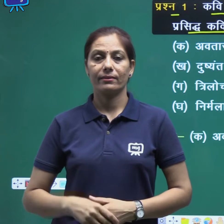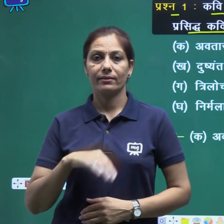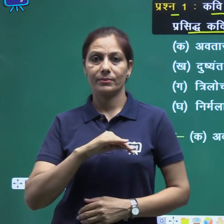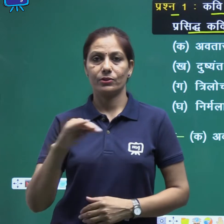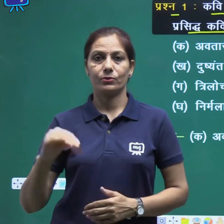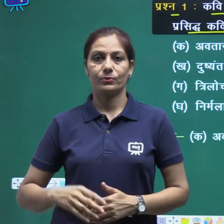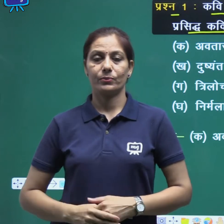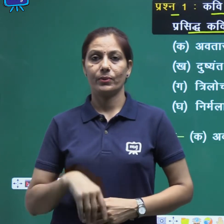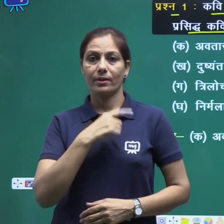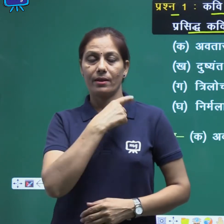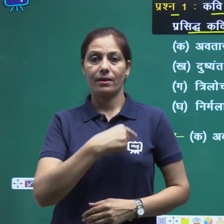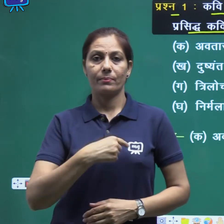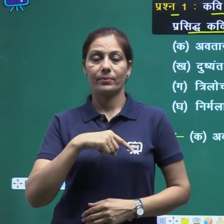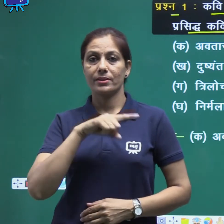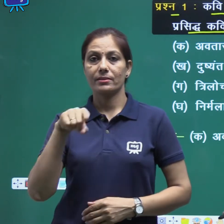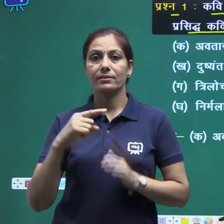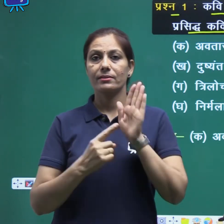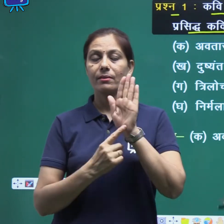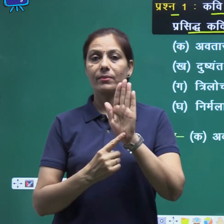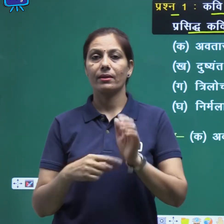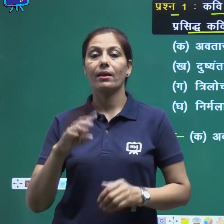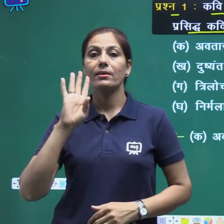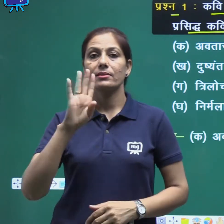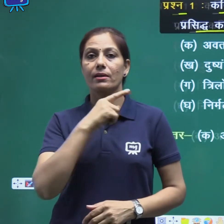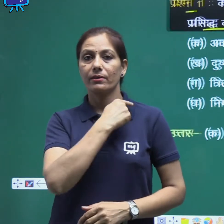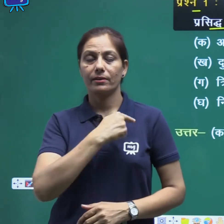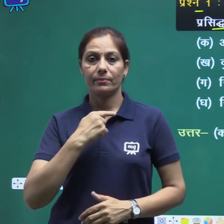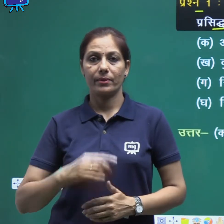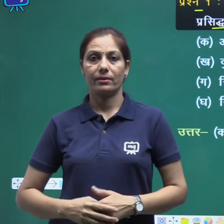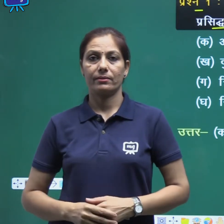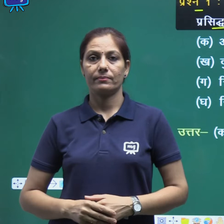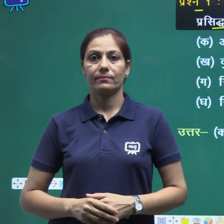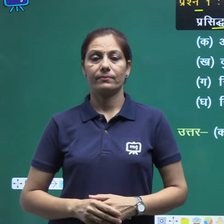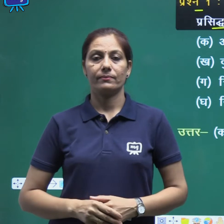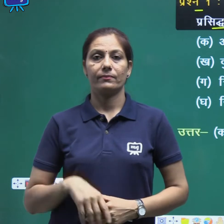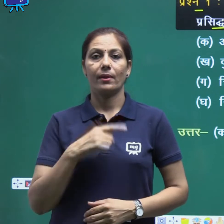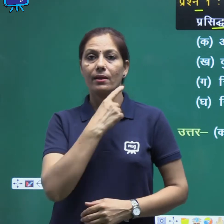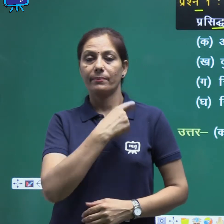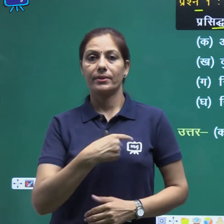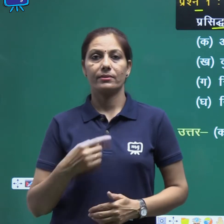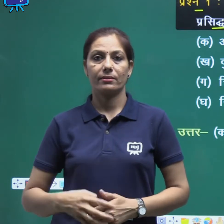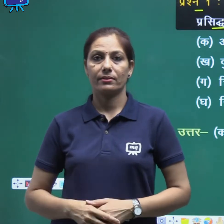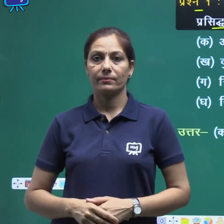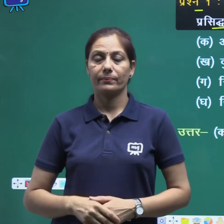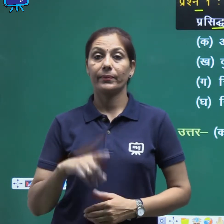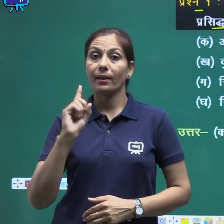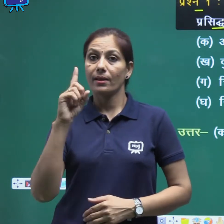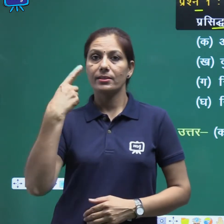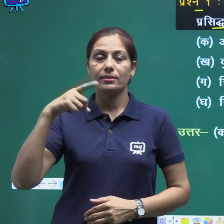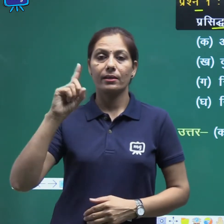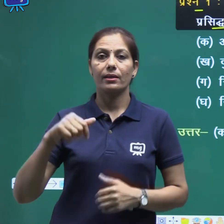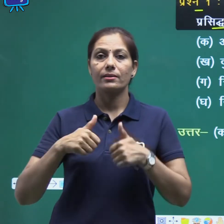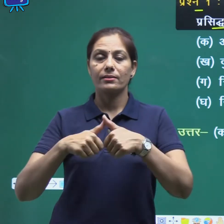बच्चों, यहां आपके सामने 4 विकल्प हैं। इनमें से एक सही